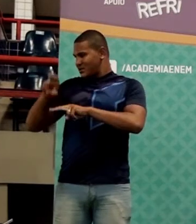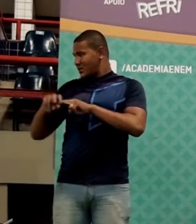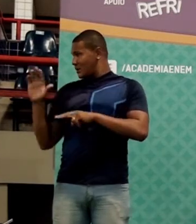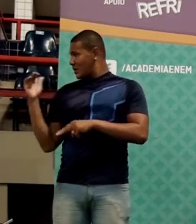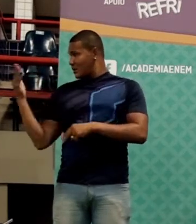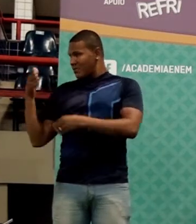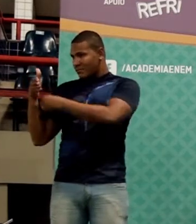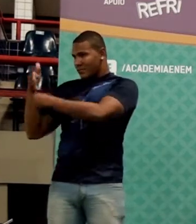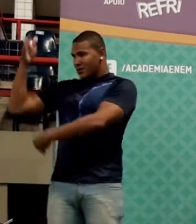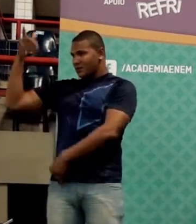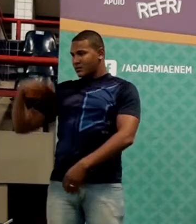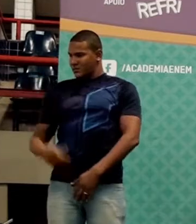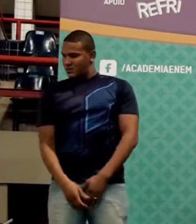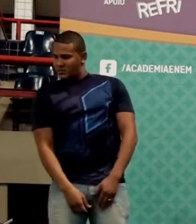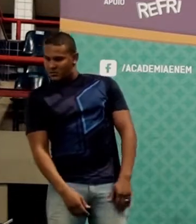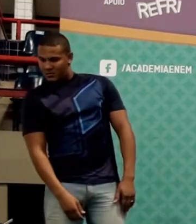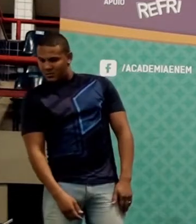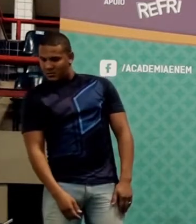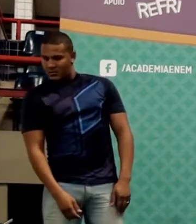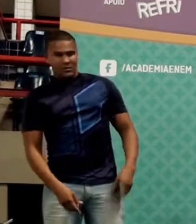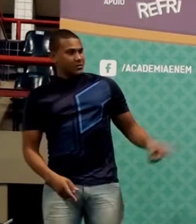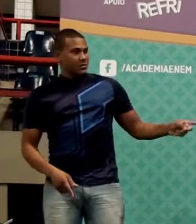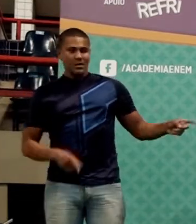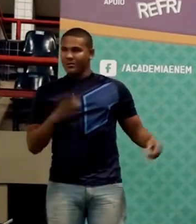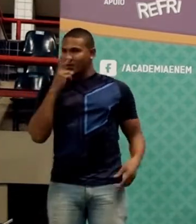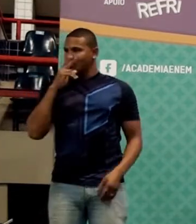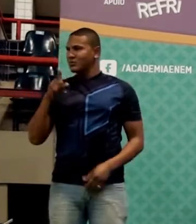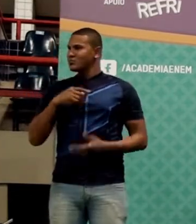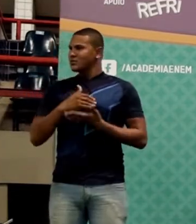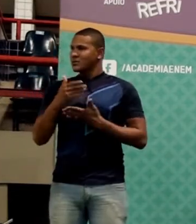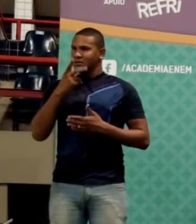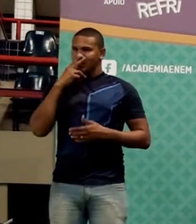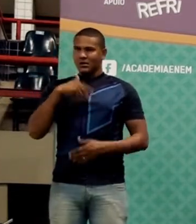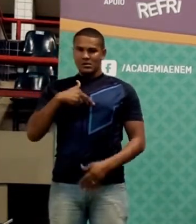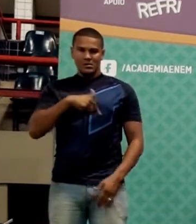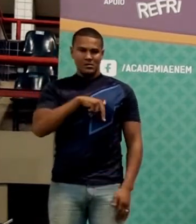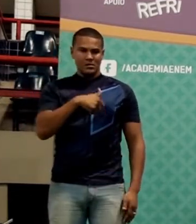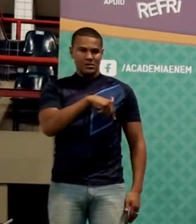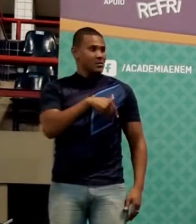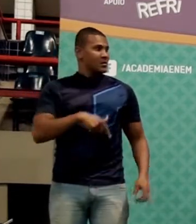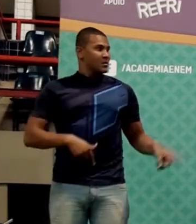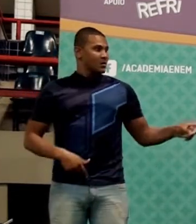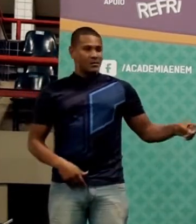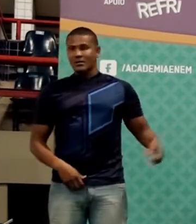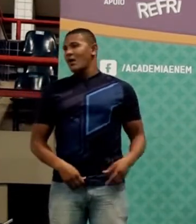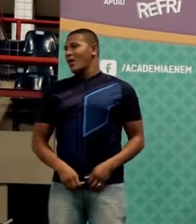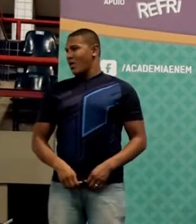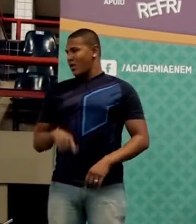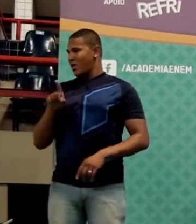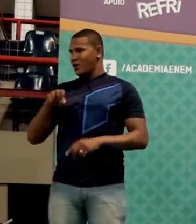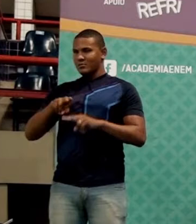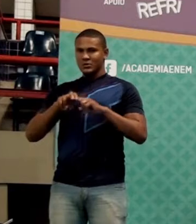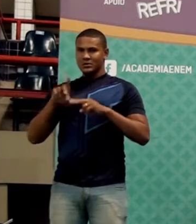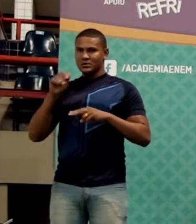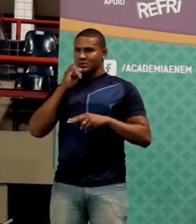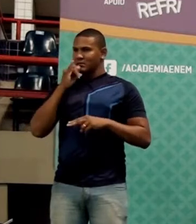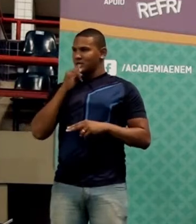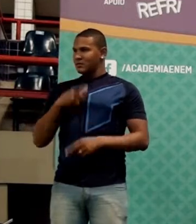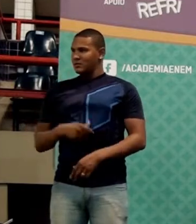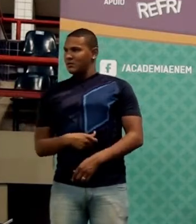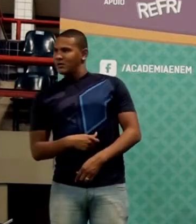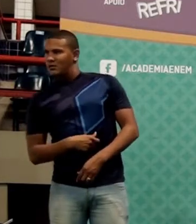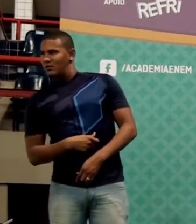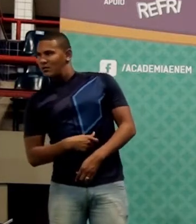uns que depois saem andando de banda, saem andando assim, não sabe por quê. É porque era o tempo todo torto ali perto da parede, aí vai criando um calo